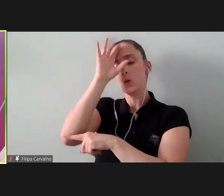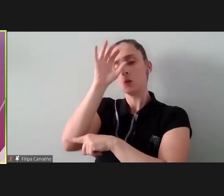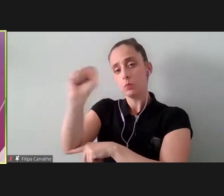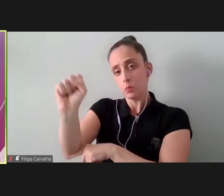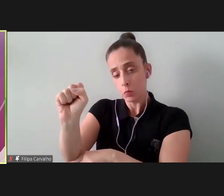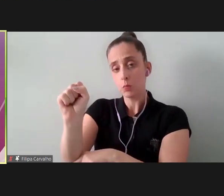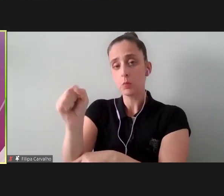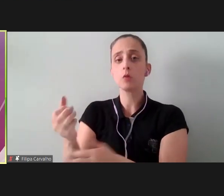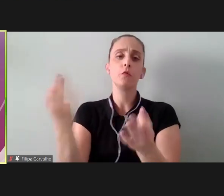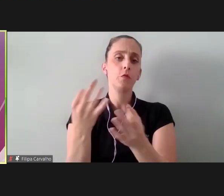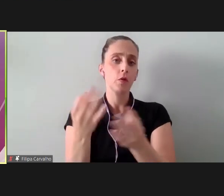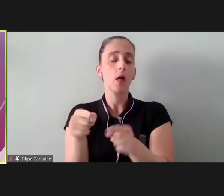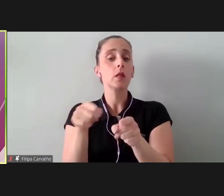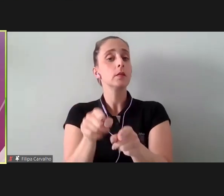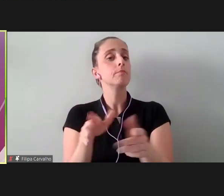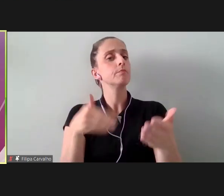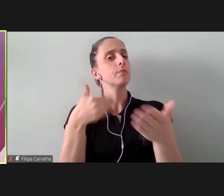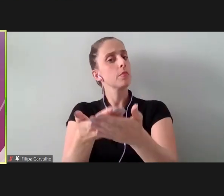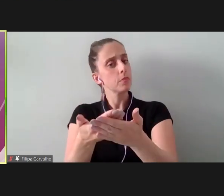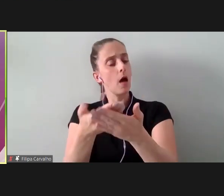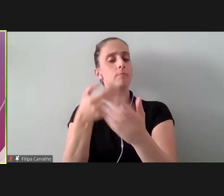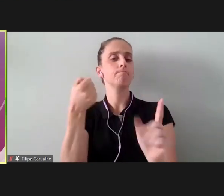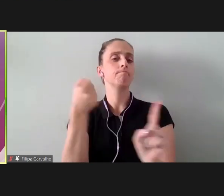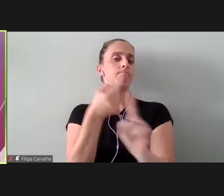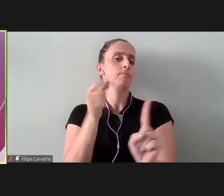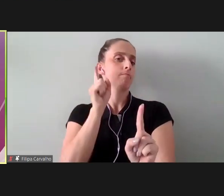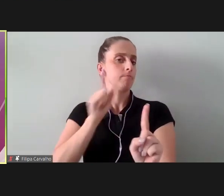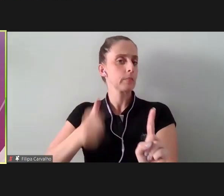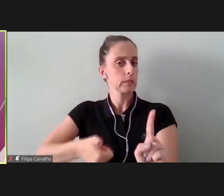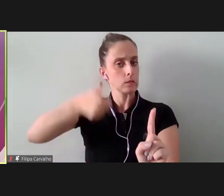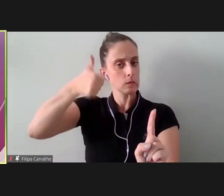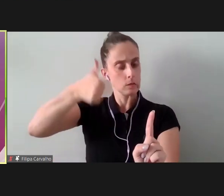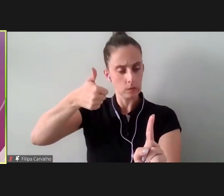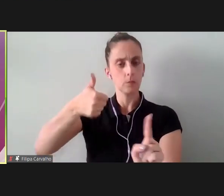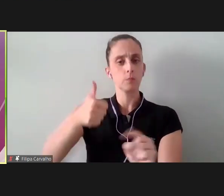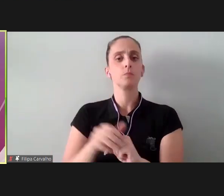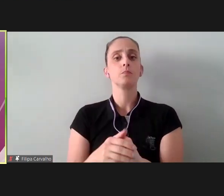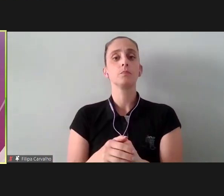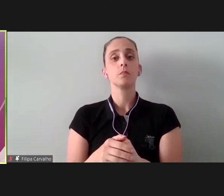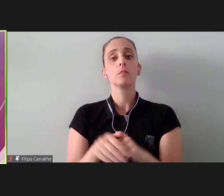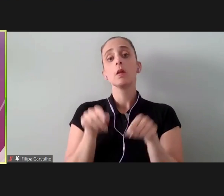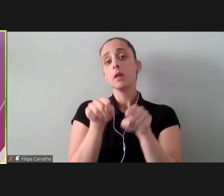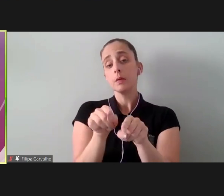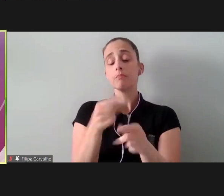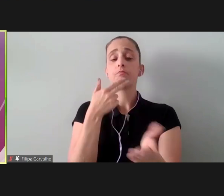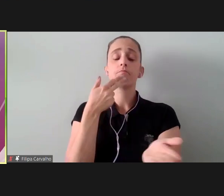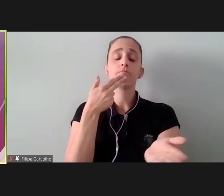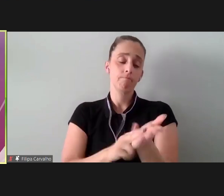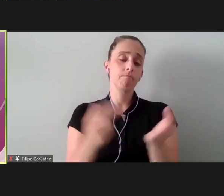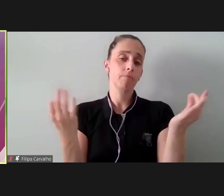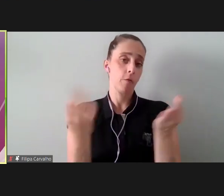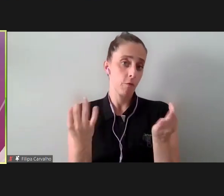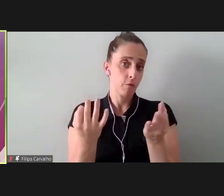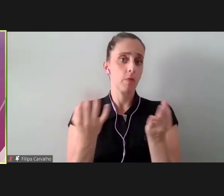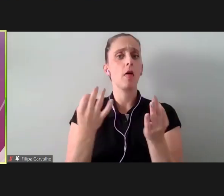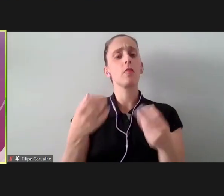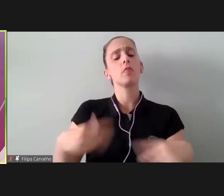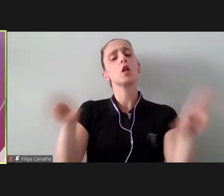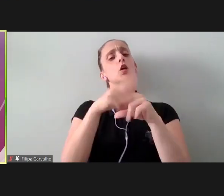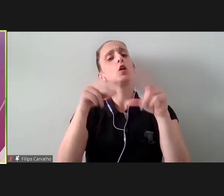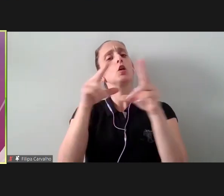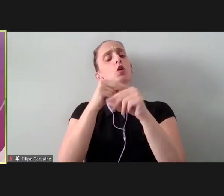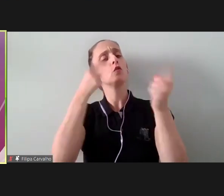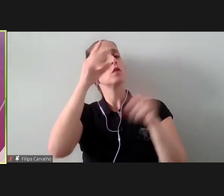lado, assumem um papel sempre e cada vez mais relevante. E, na realidade, a inovação pública não é mais